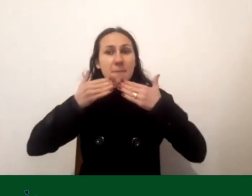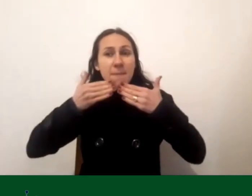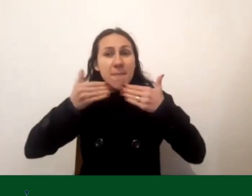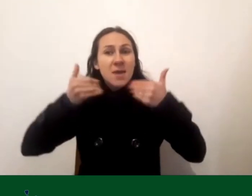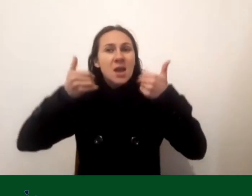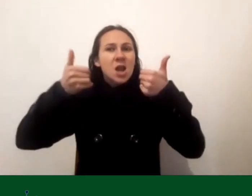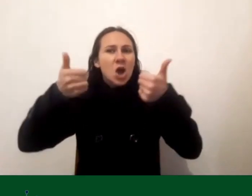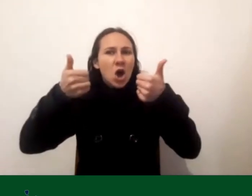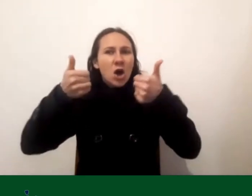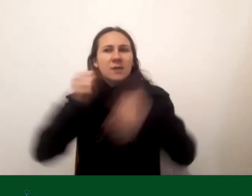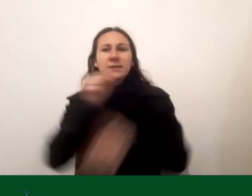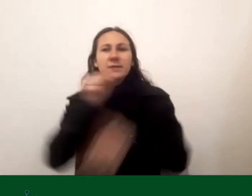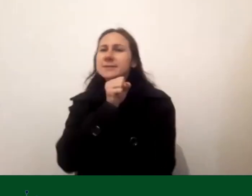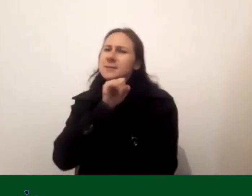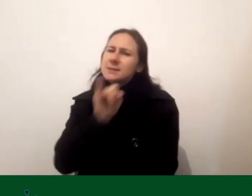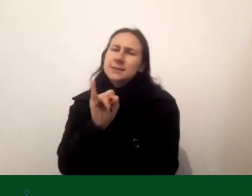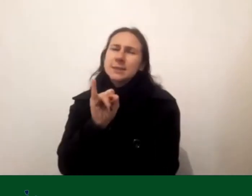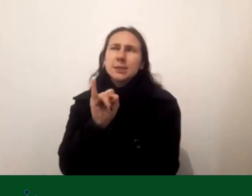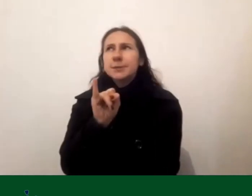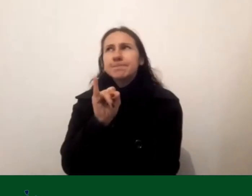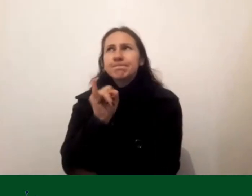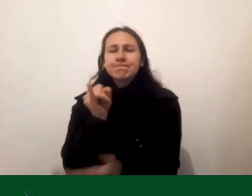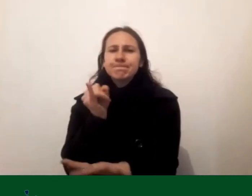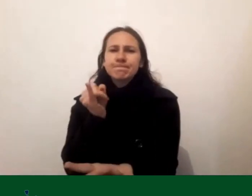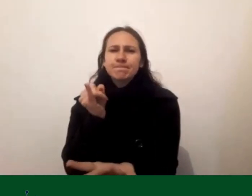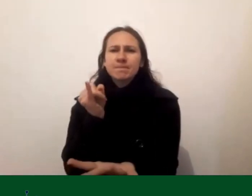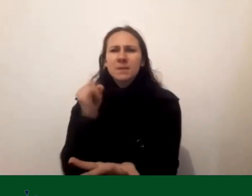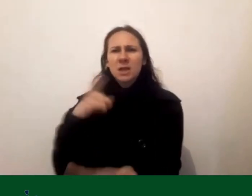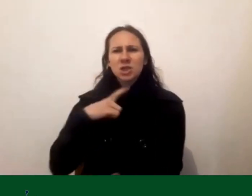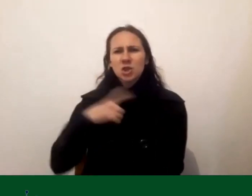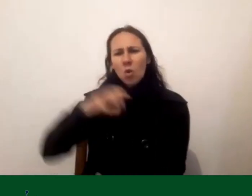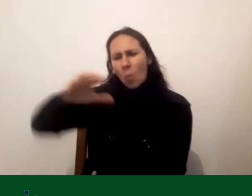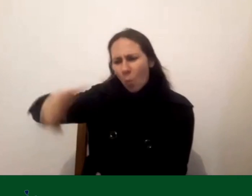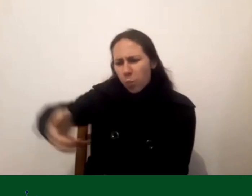tivesse uma mão cheia de farinha."